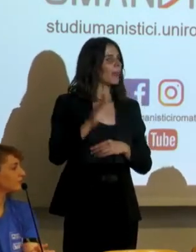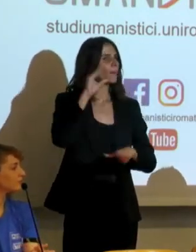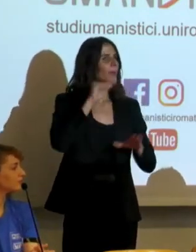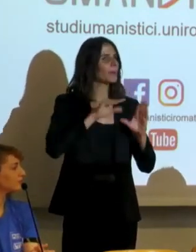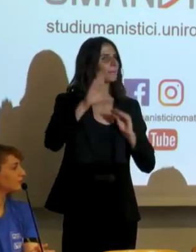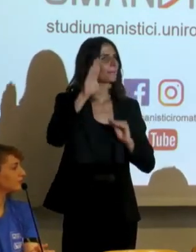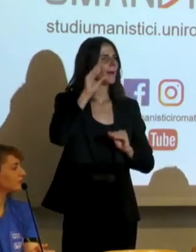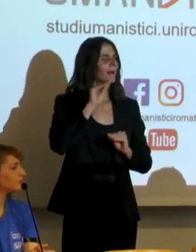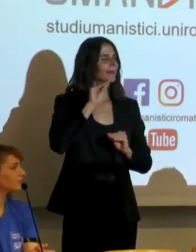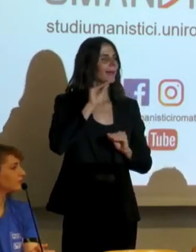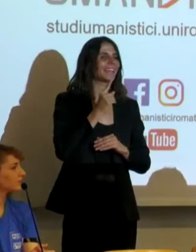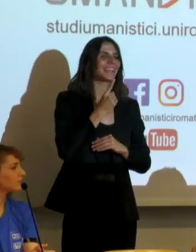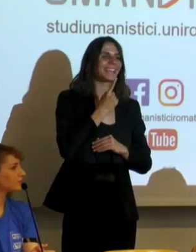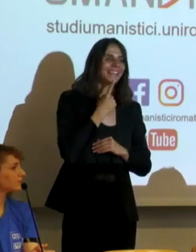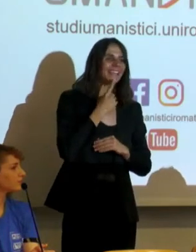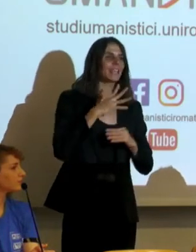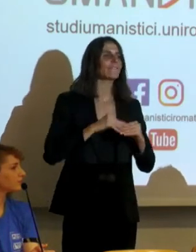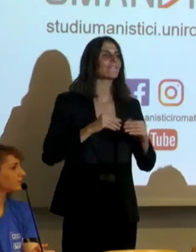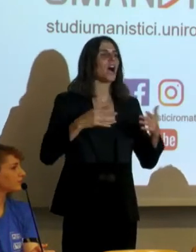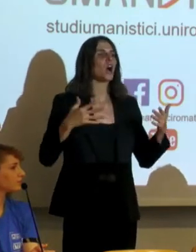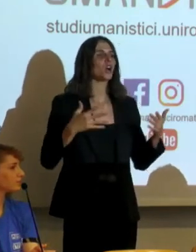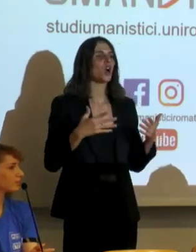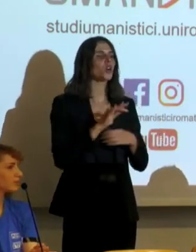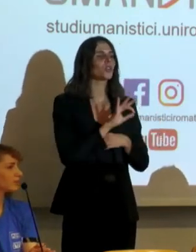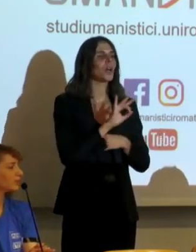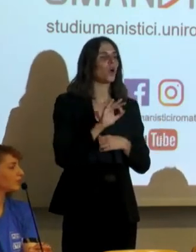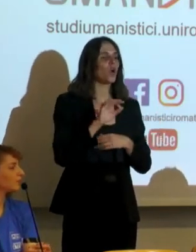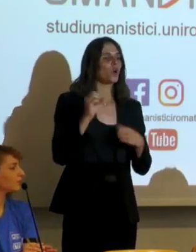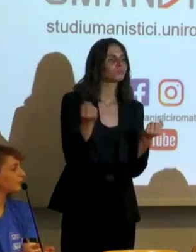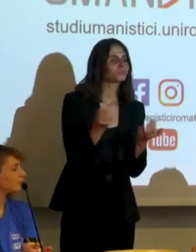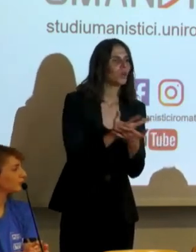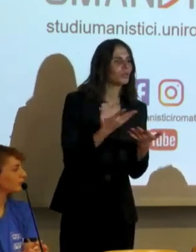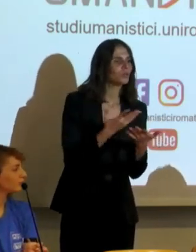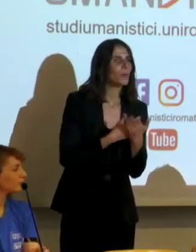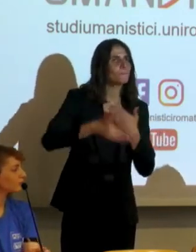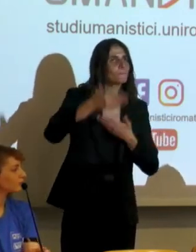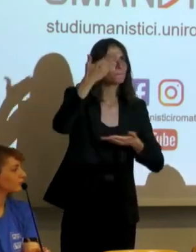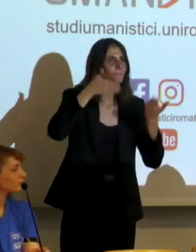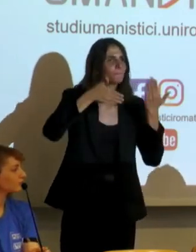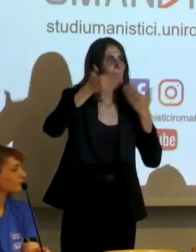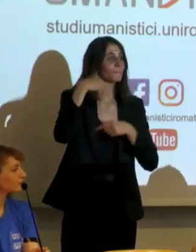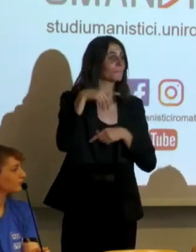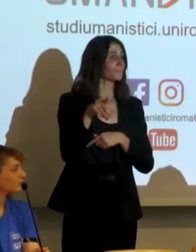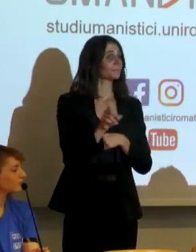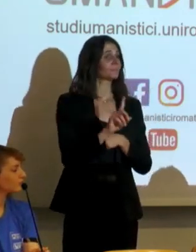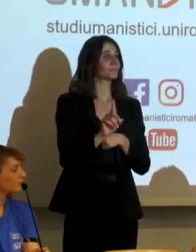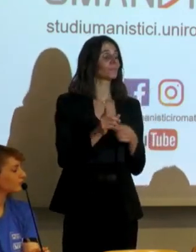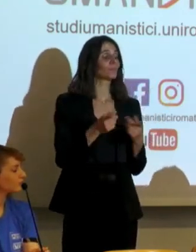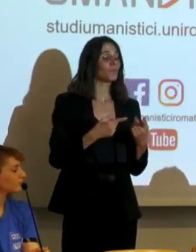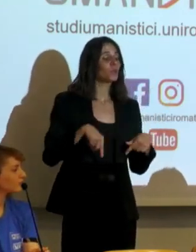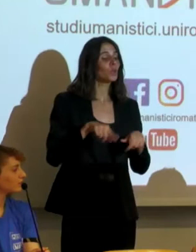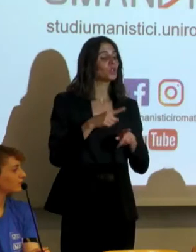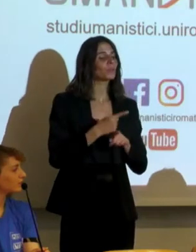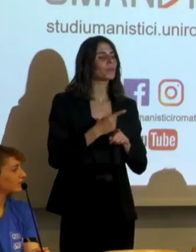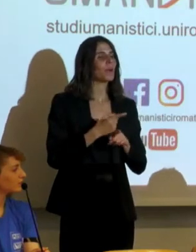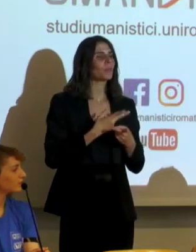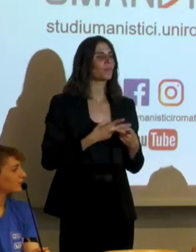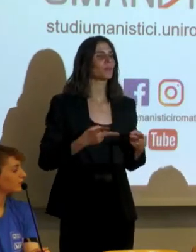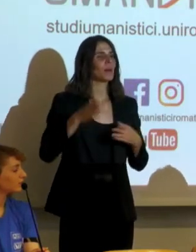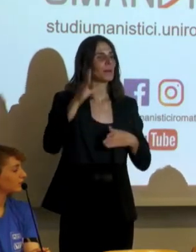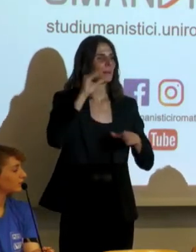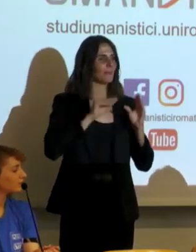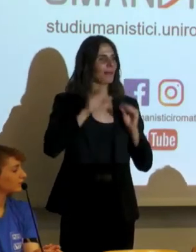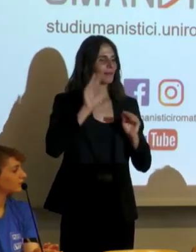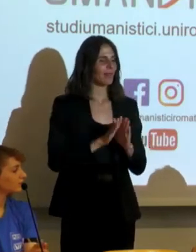imparare chi ha fatto delle cose e che cosa è successo. Noi dobbiamo cercare di imparare, dentro questi libri che andiamo a prendere,